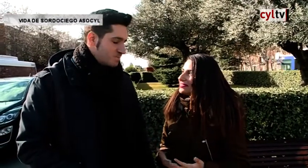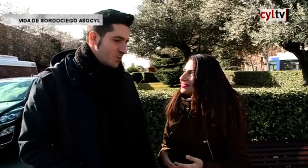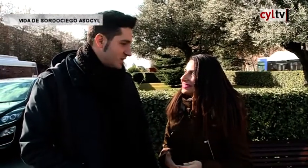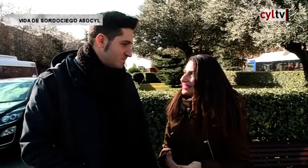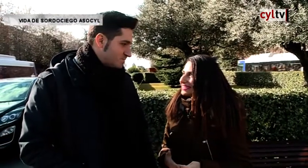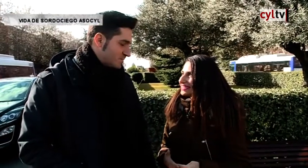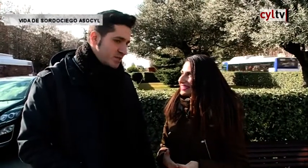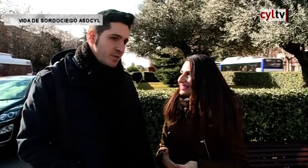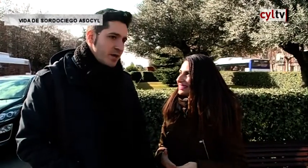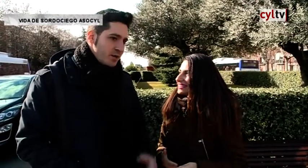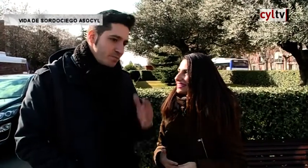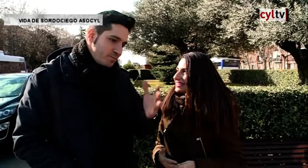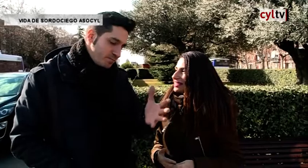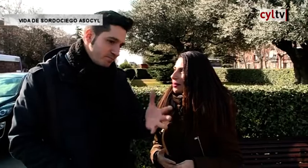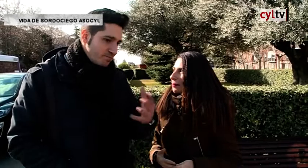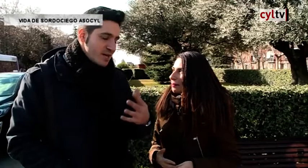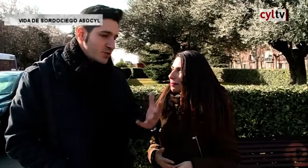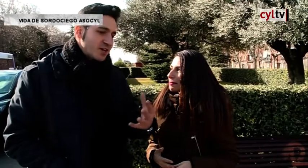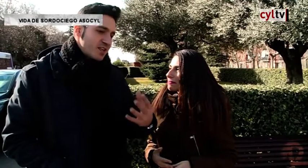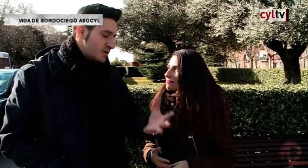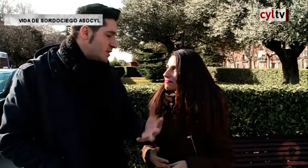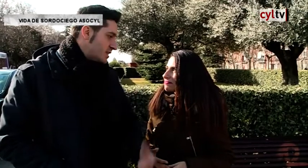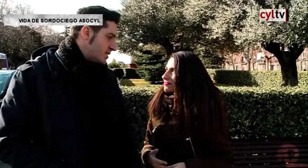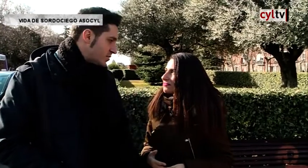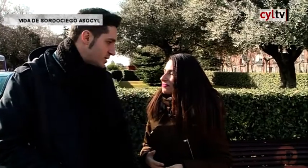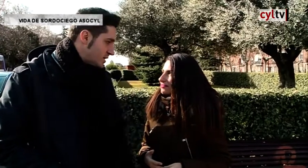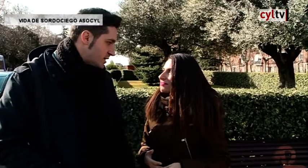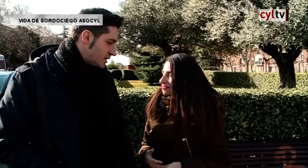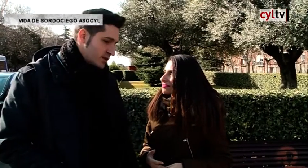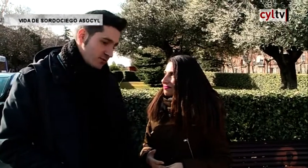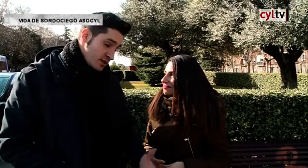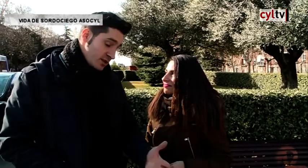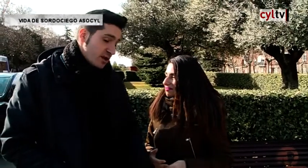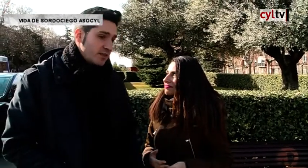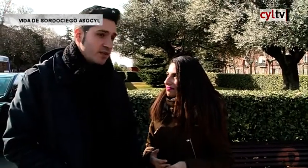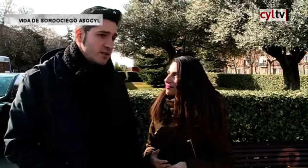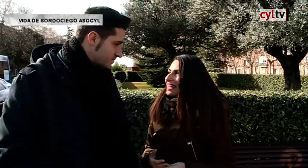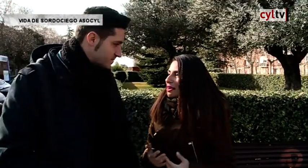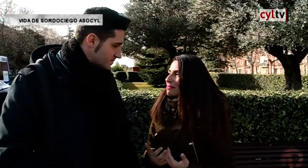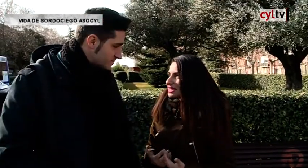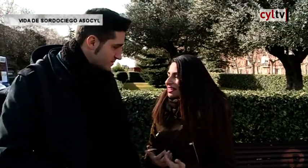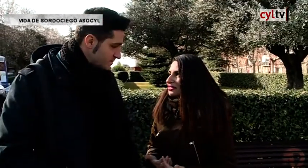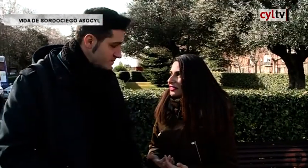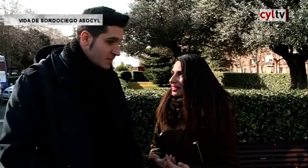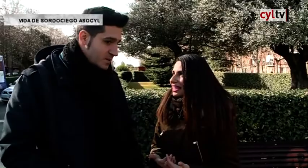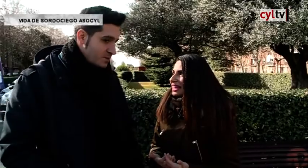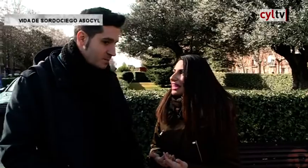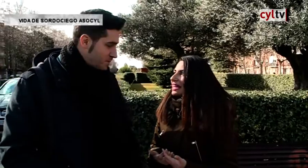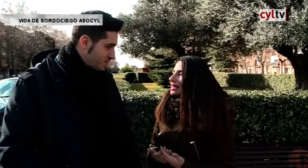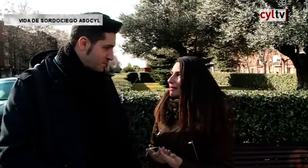Nunca. Siempre pienso que estas personas nacen con esas discapacidades. ¿Y ahora pensándolo? Sí. Imagino